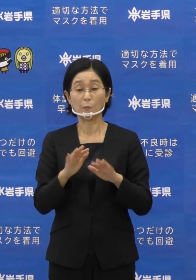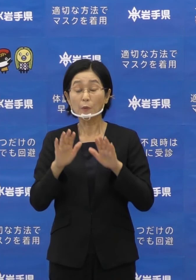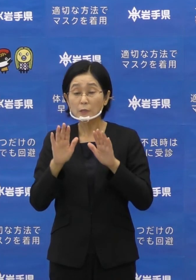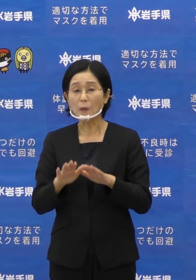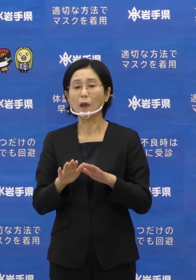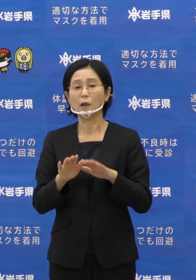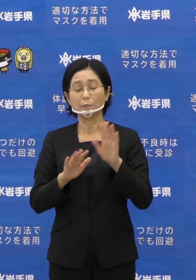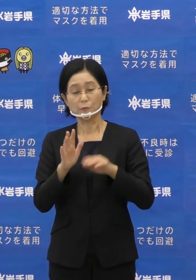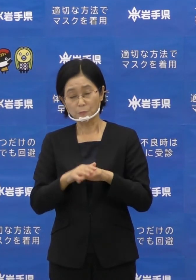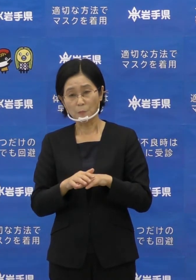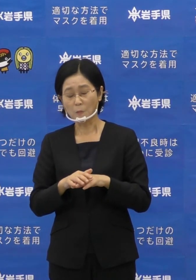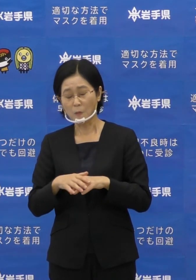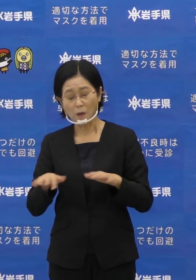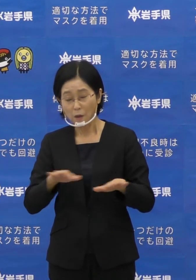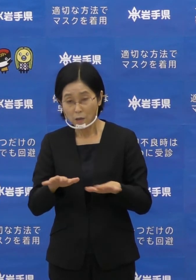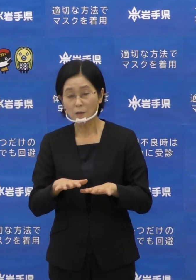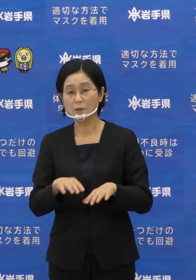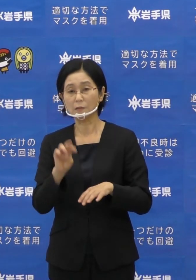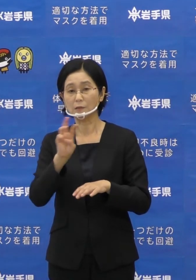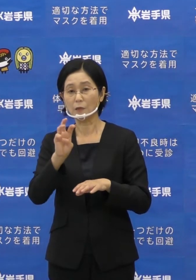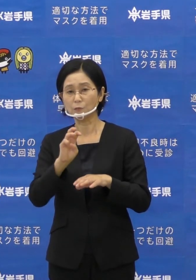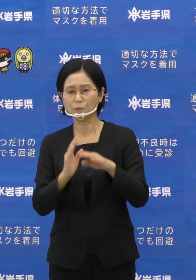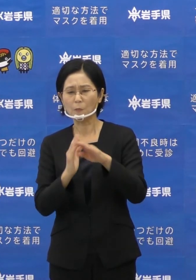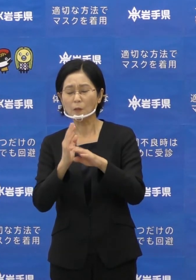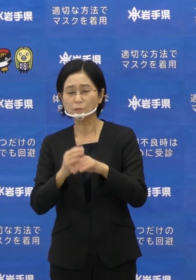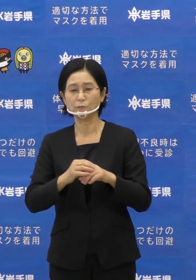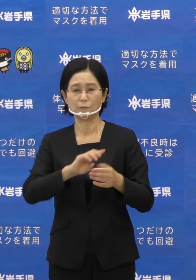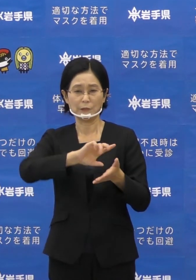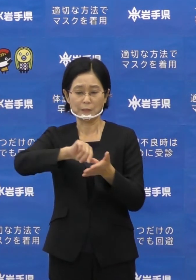、そういう意味ではこう、